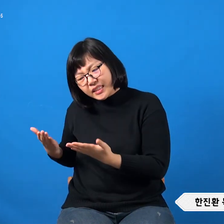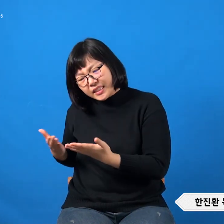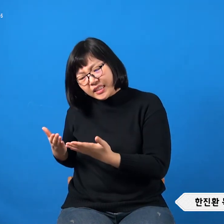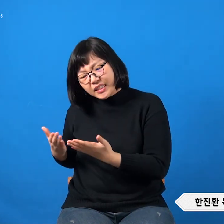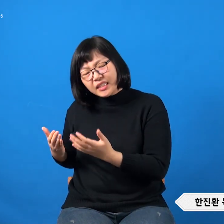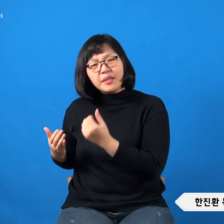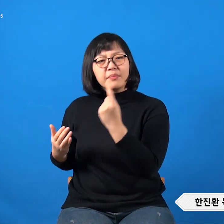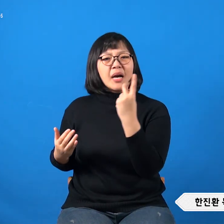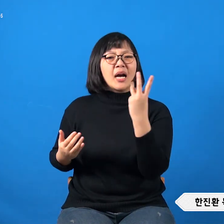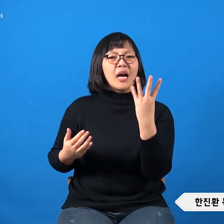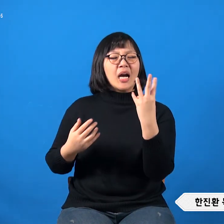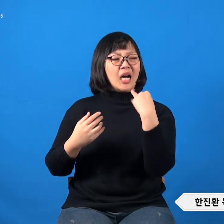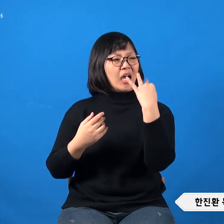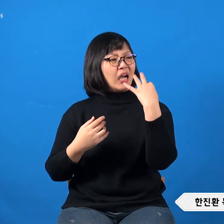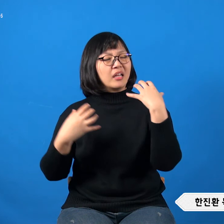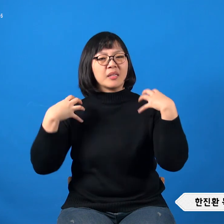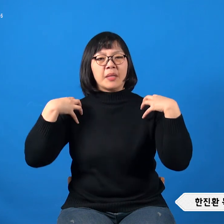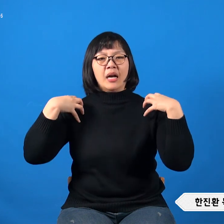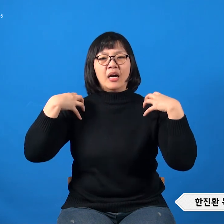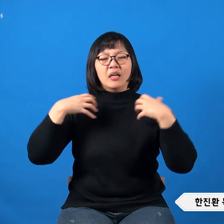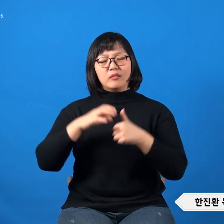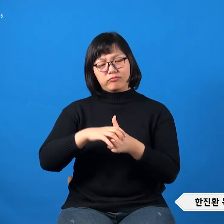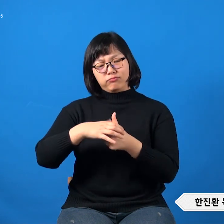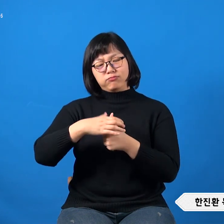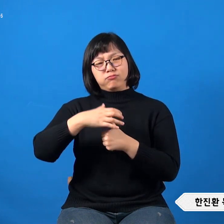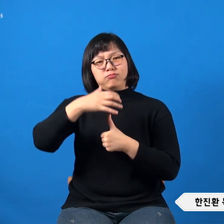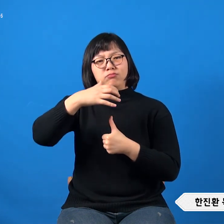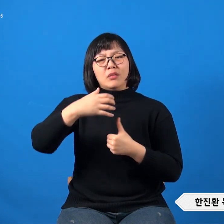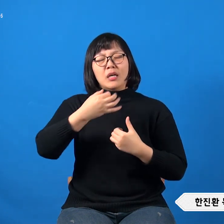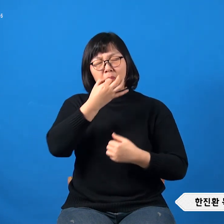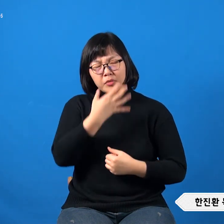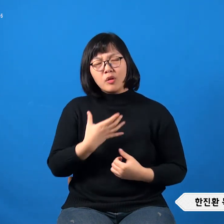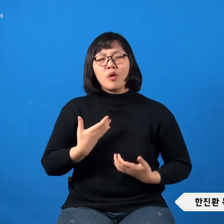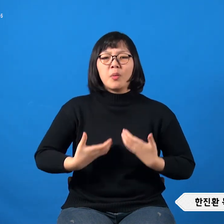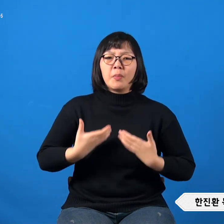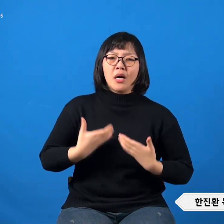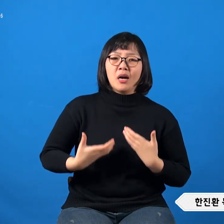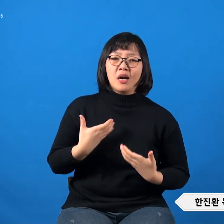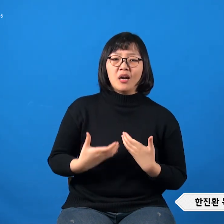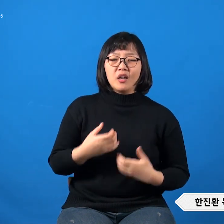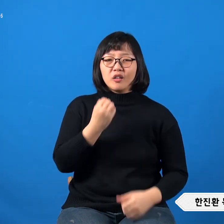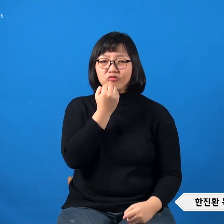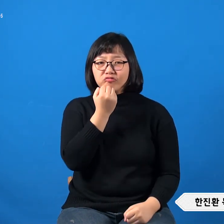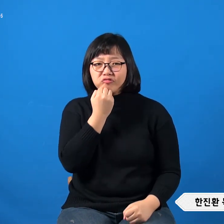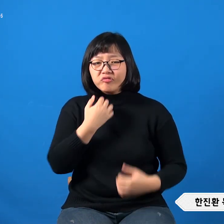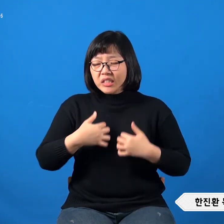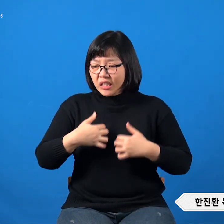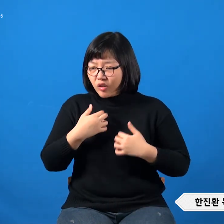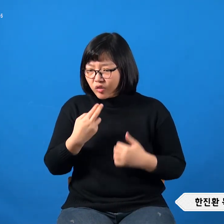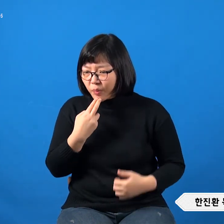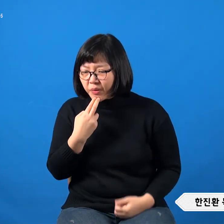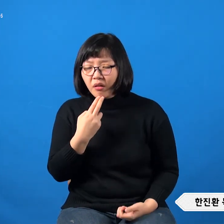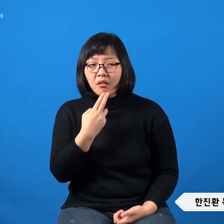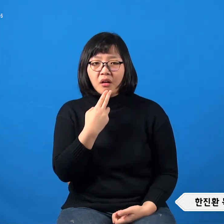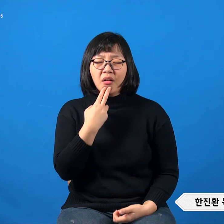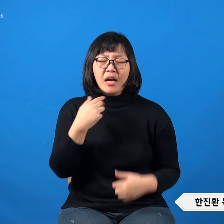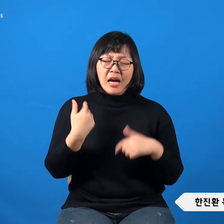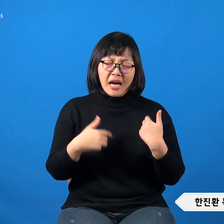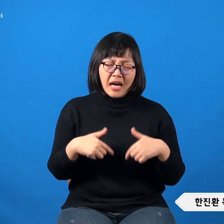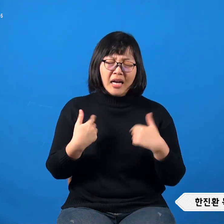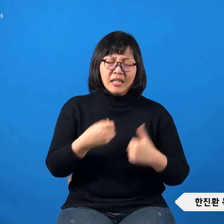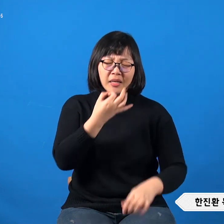뭐 3중 4중 매일매일이 전쟁입니다. 웃을 일이라고는 찾아볼 수 없는 너무 고달픈